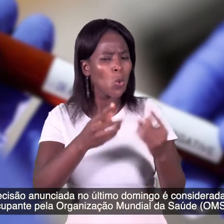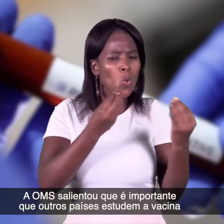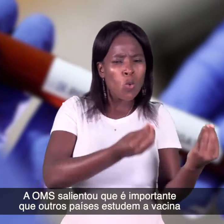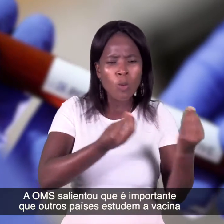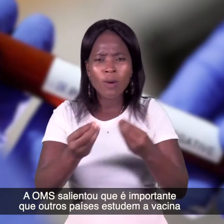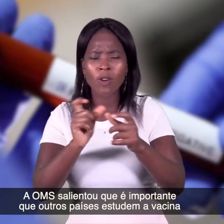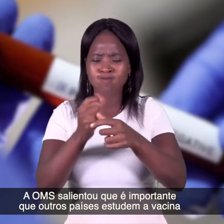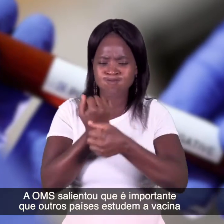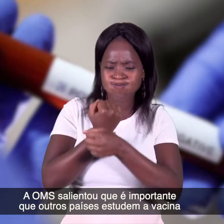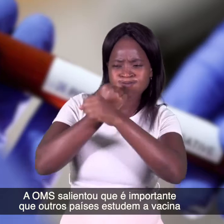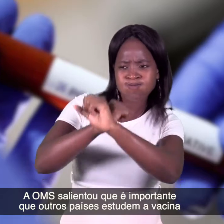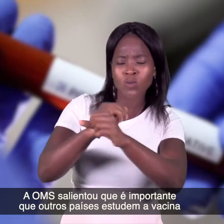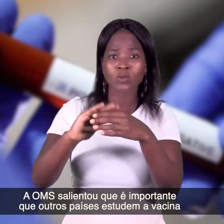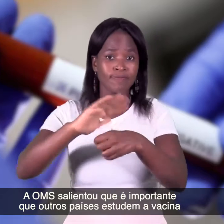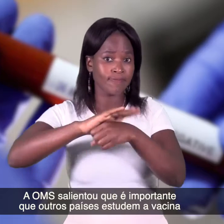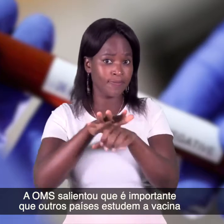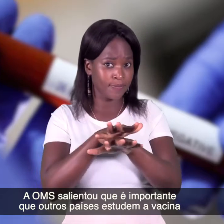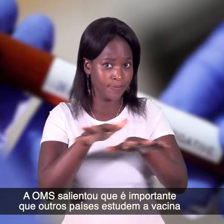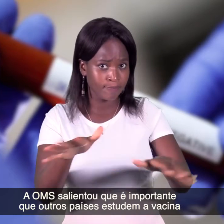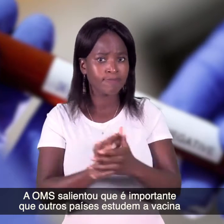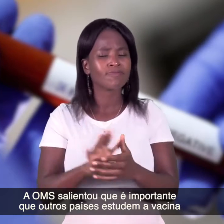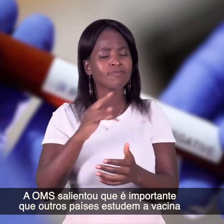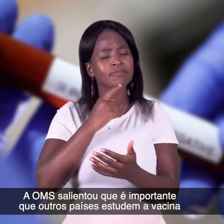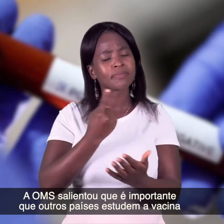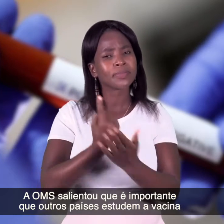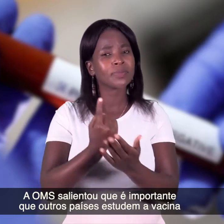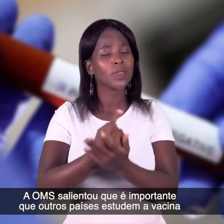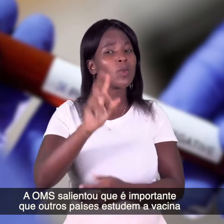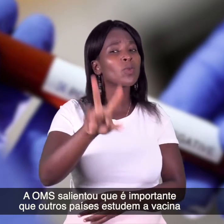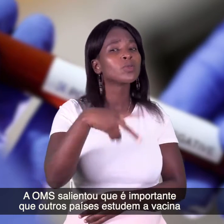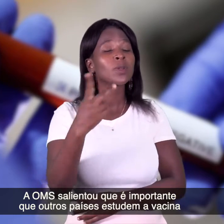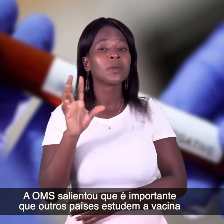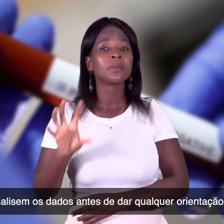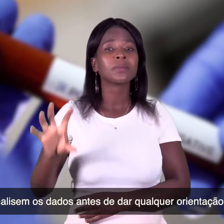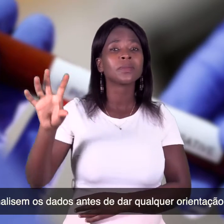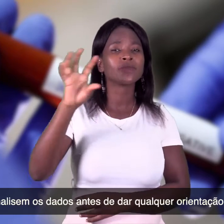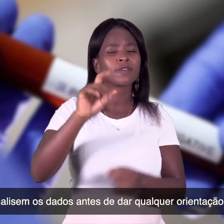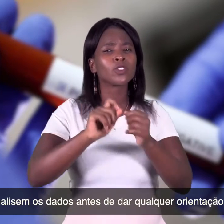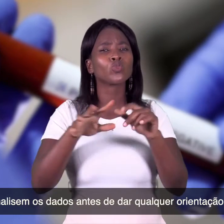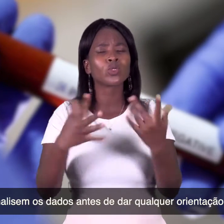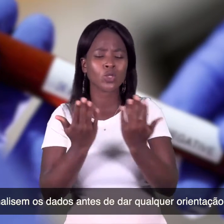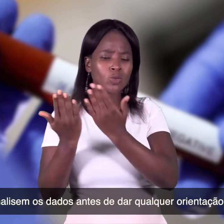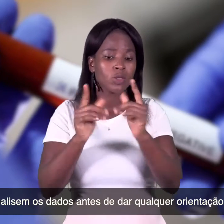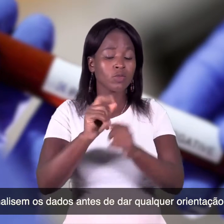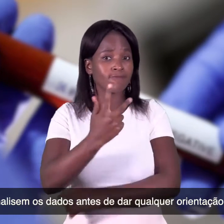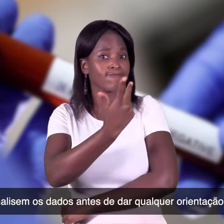A OMS salientou que é importante que outros países estudem a vacina e analisem os dados antes de dar